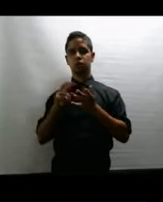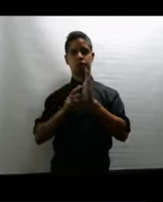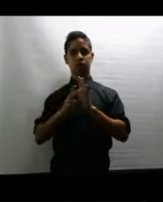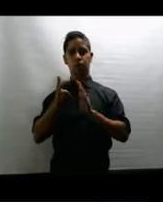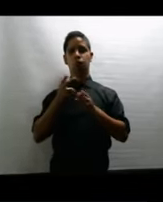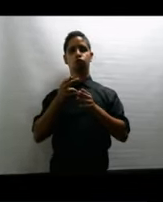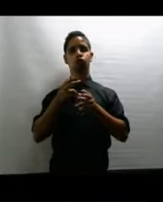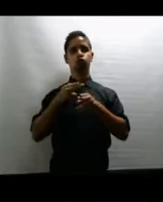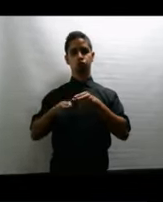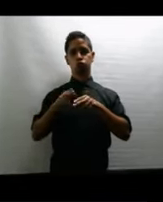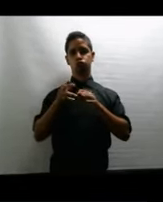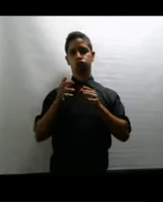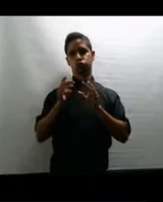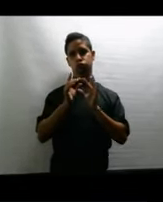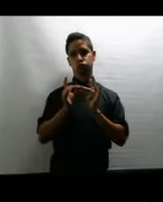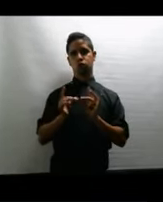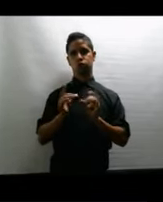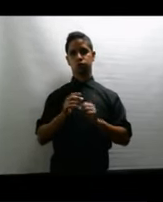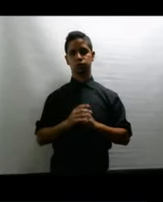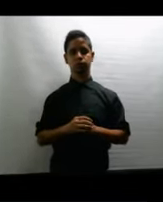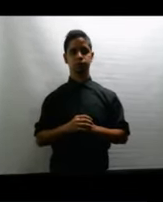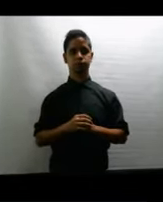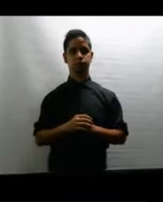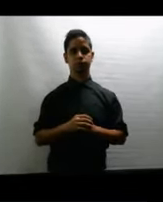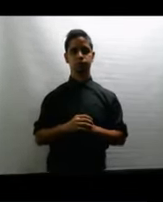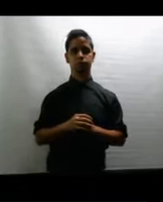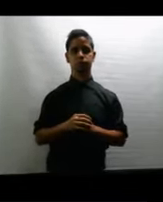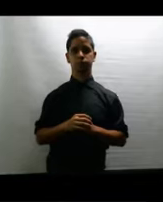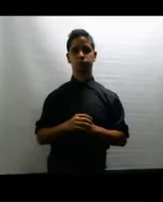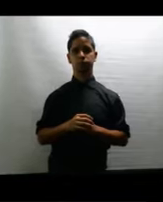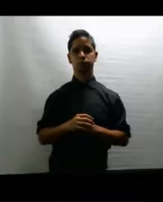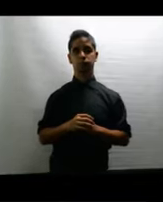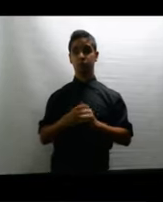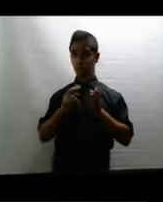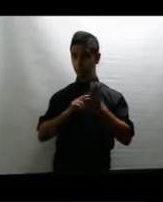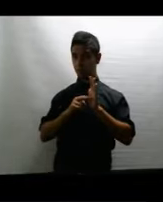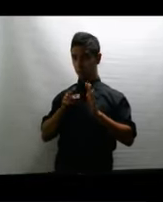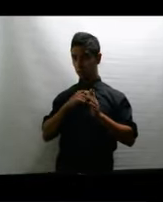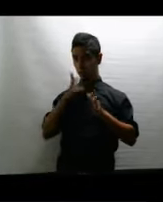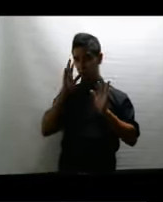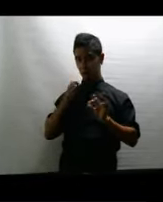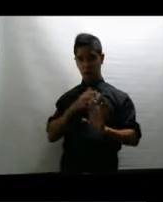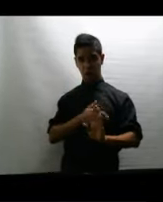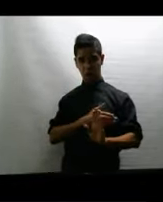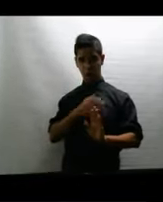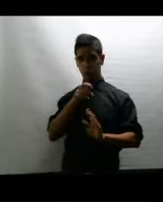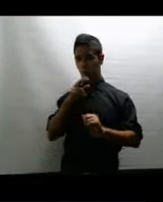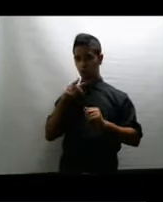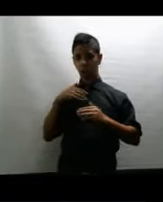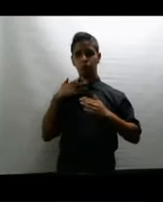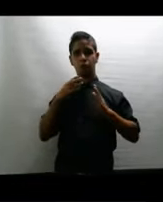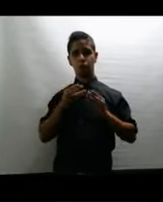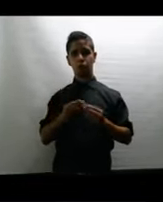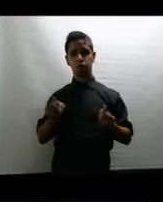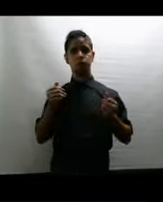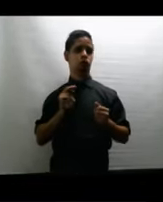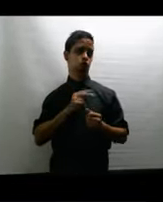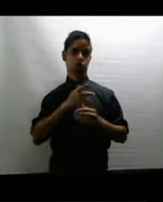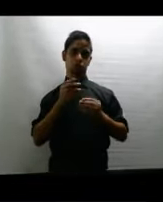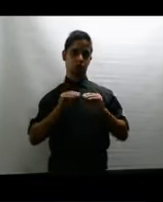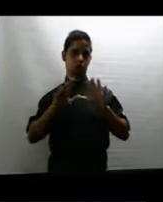¿verdad? Y pero, entonces, ¿y eso, o sea, lo van a determinar de antes o va a su? No, eso lo estamos ensayando